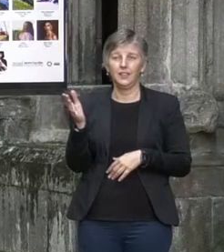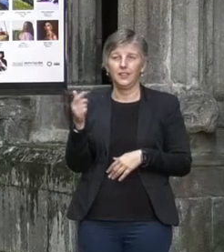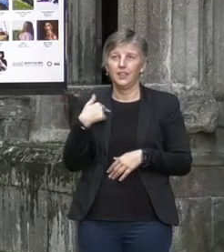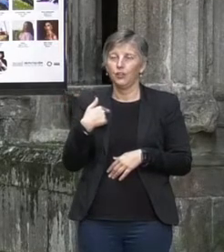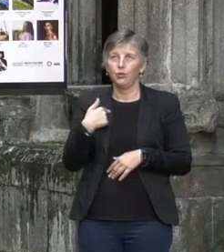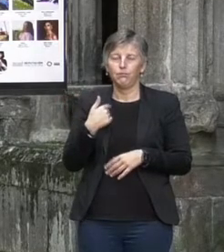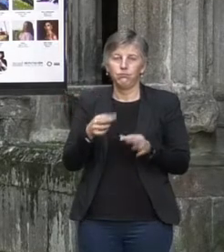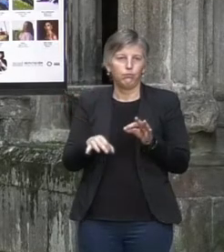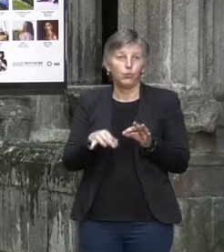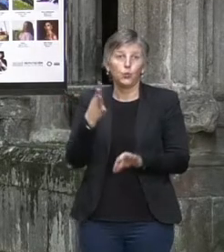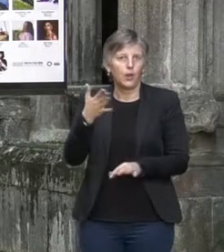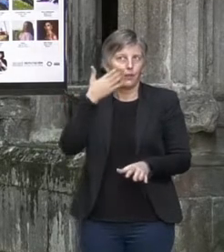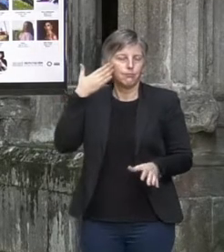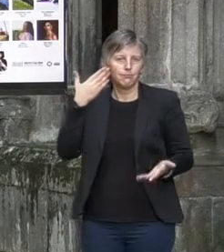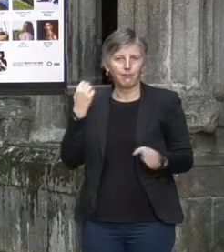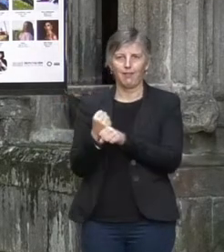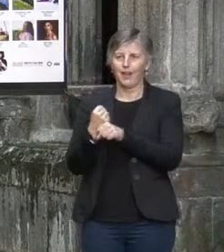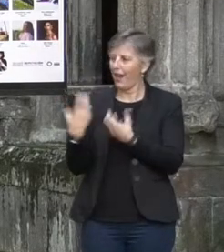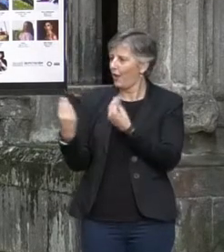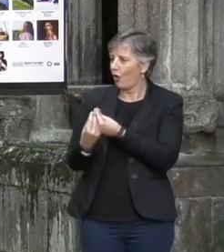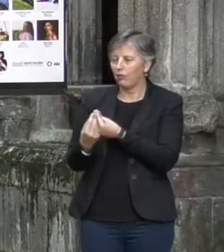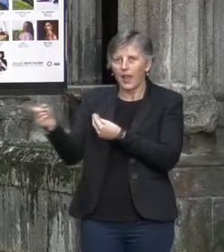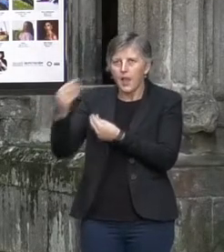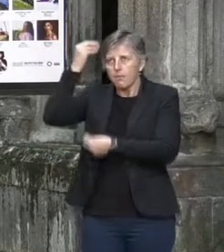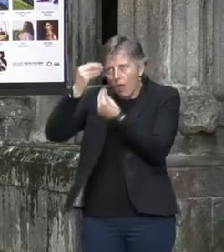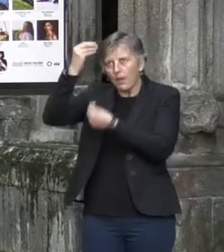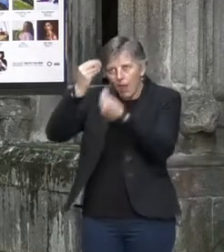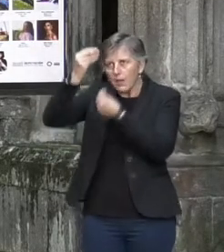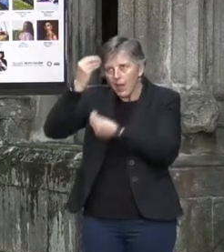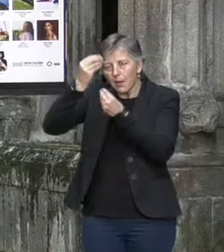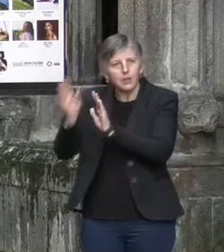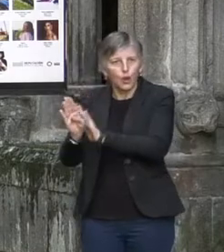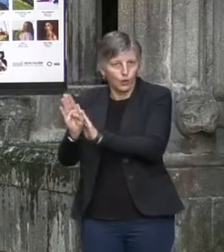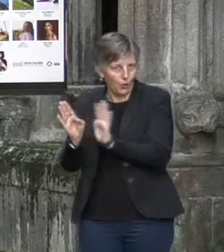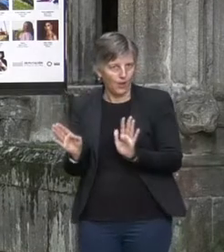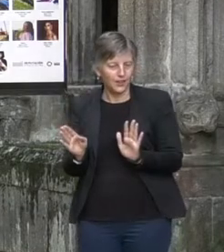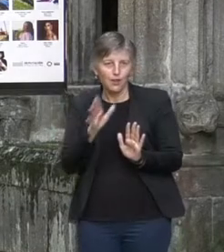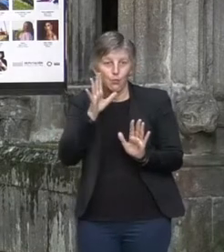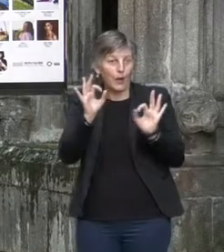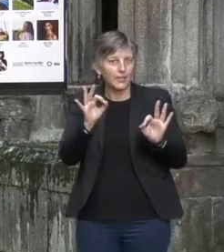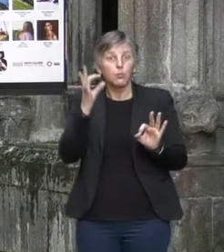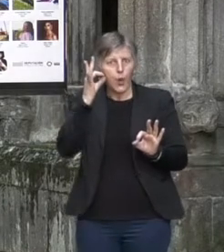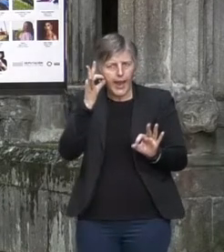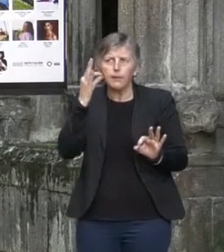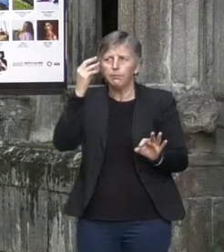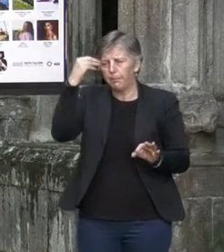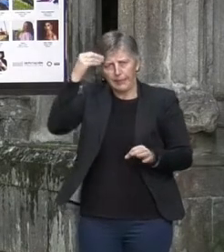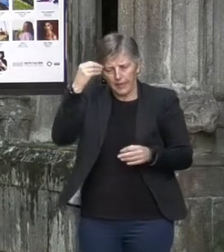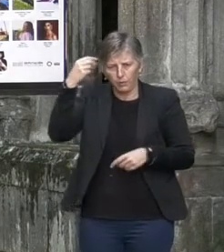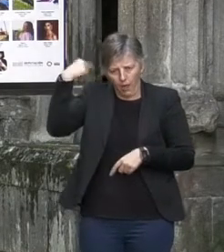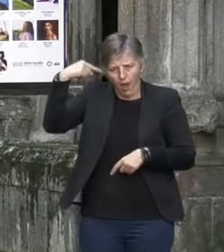enorme privilexio de traballar non paran de pensar, porque as mulleres pensamos todo o